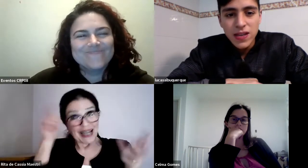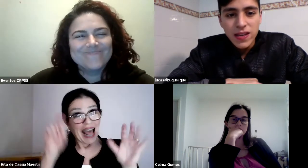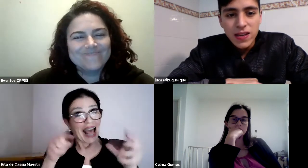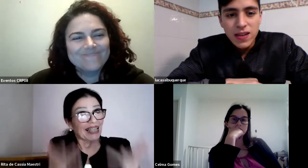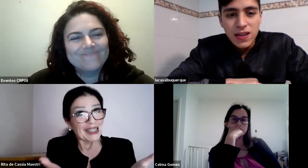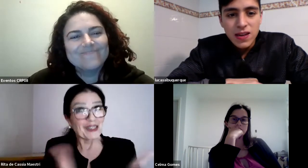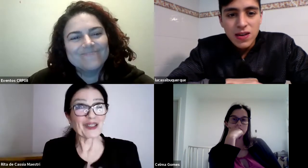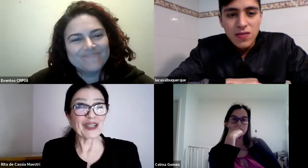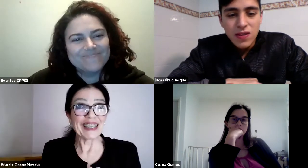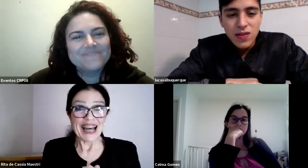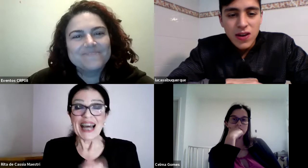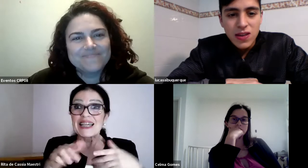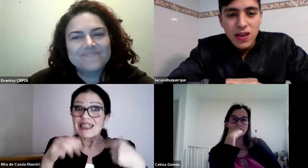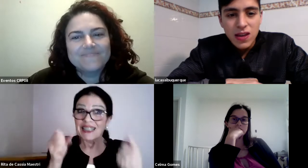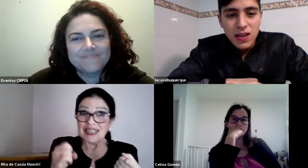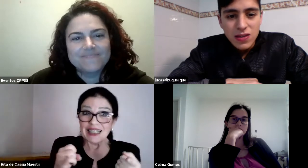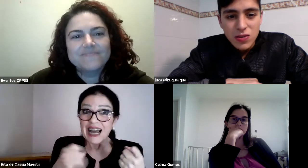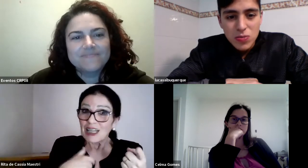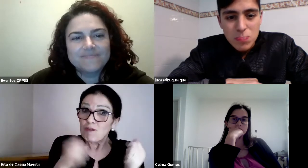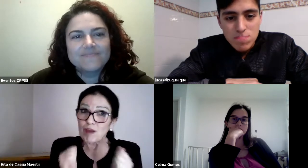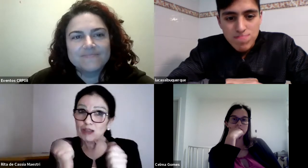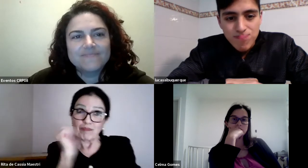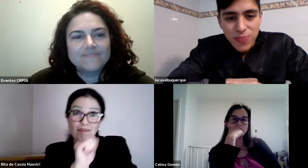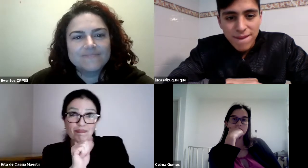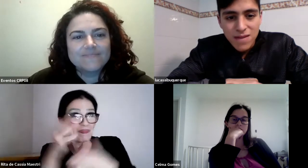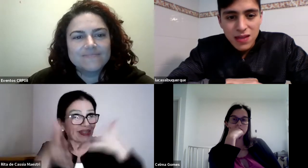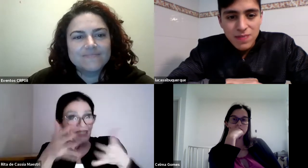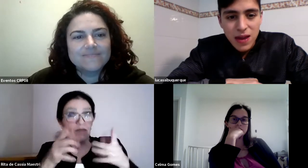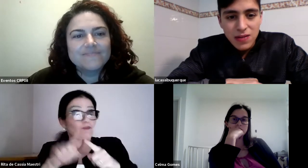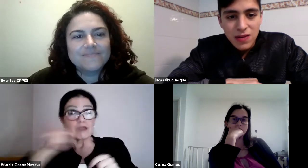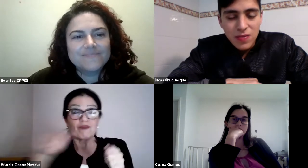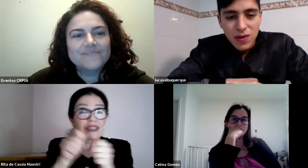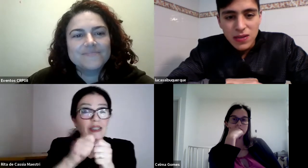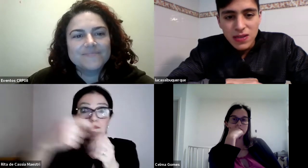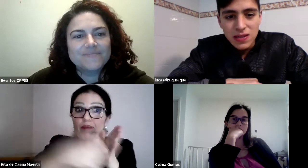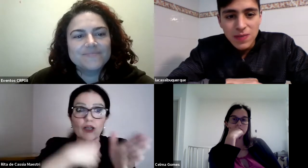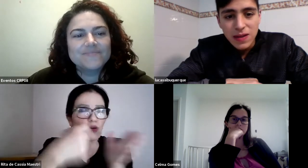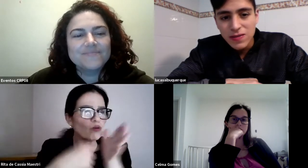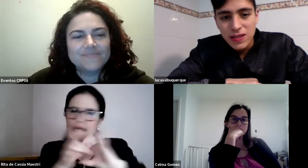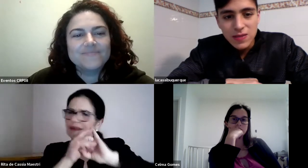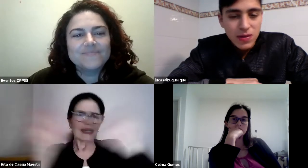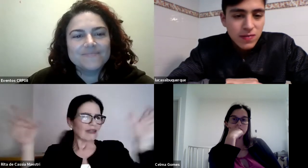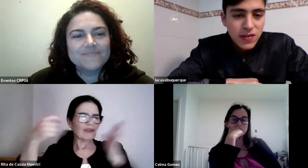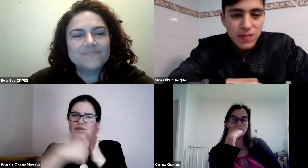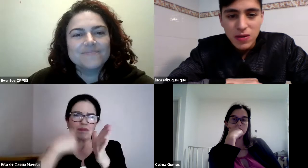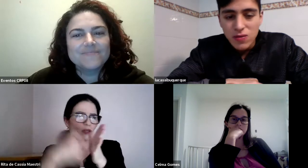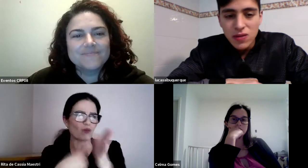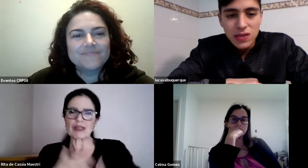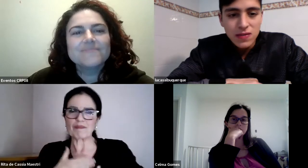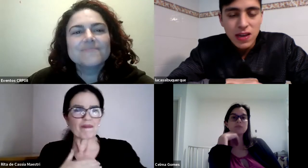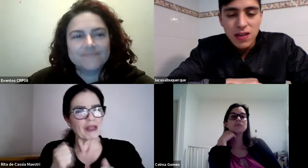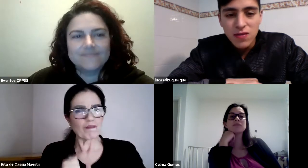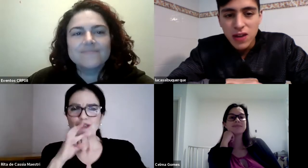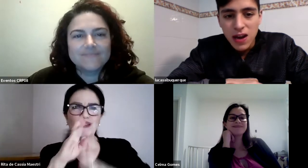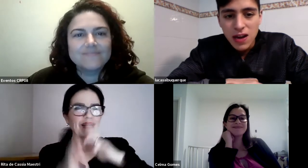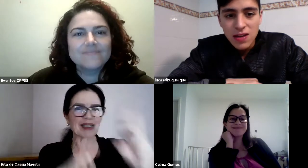Acho que Então, eu acho que é isso. Espero que vocês possam fazer perguntas,